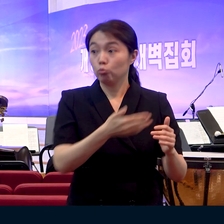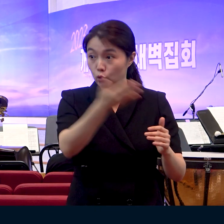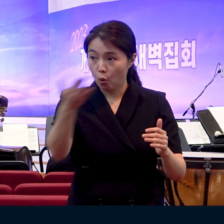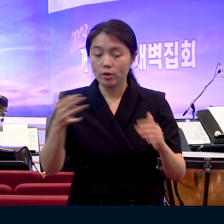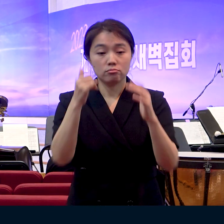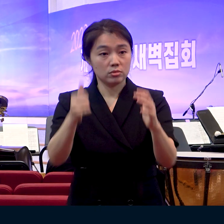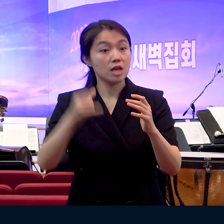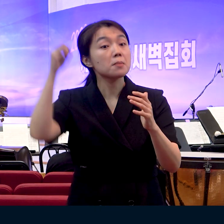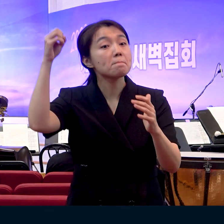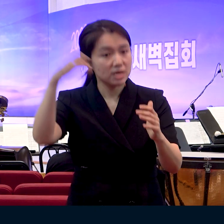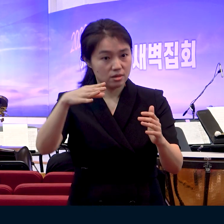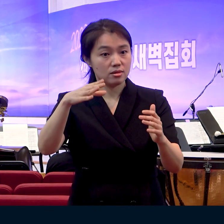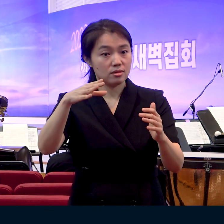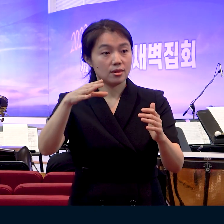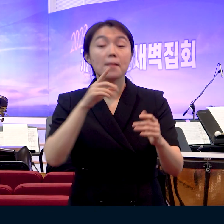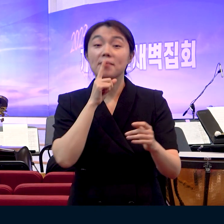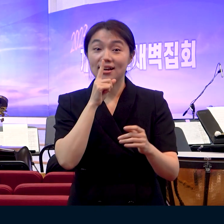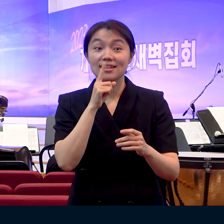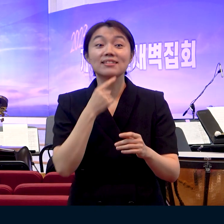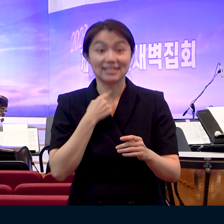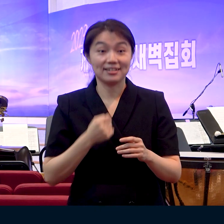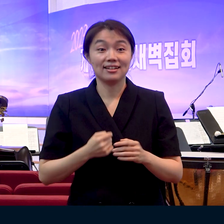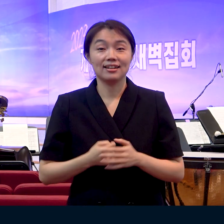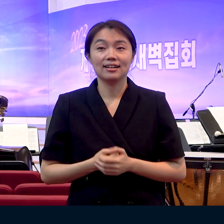세상의 빛이라고.